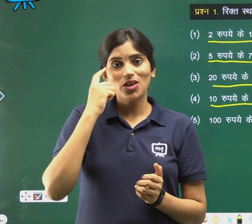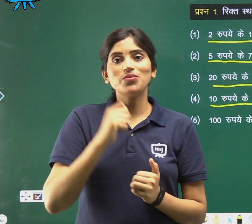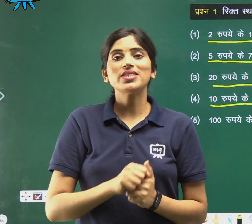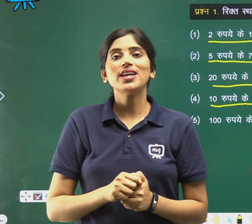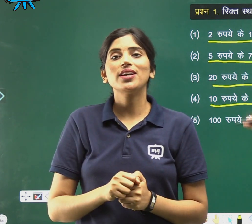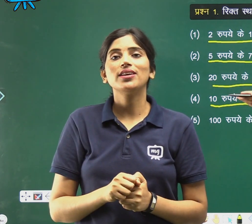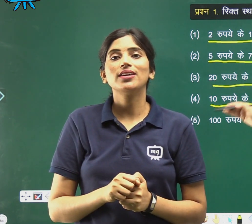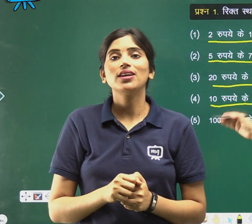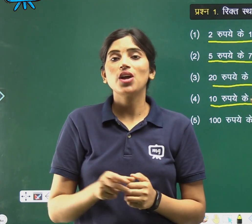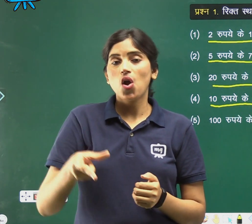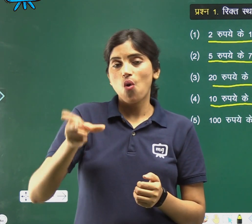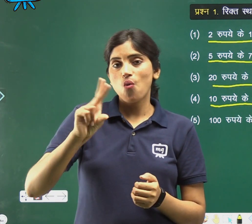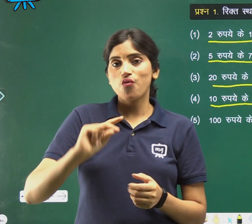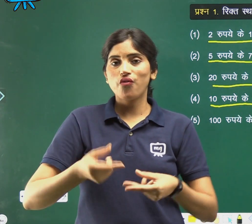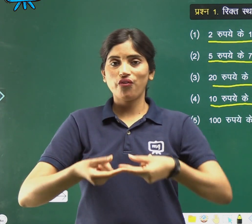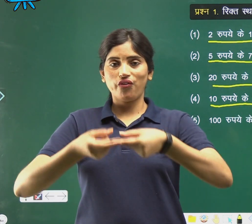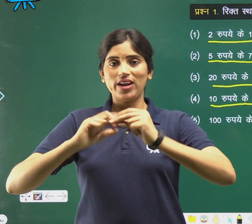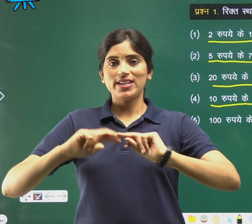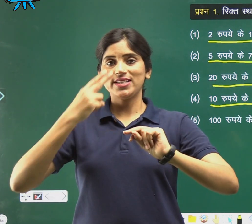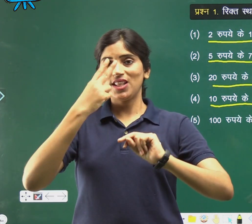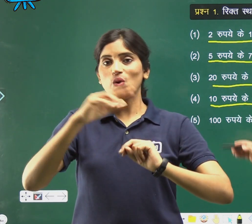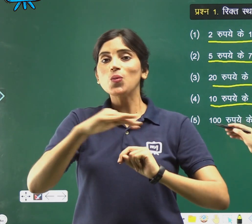समझे? फिर नीचे देखो बच्चों,